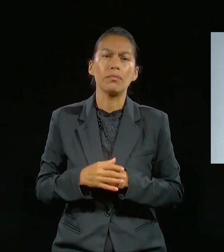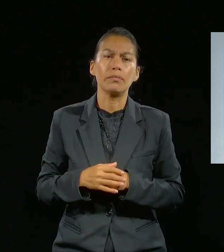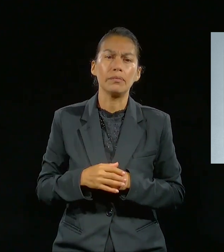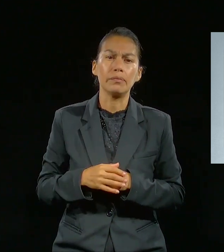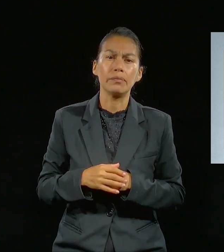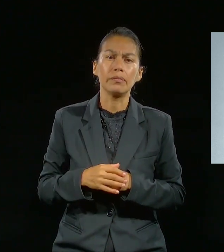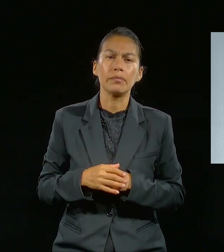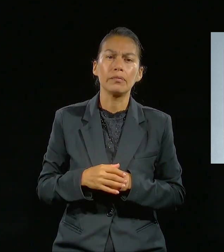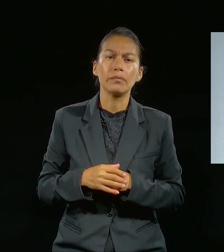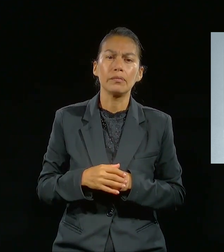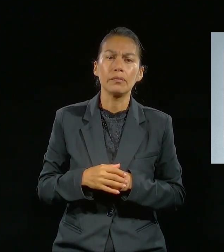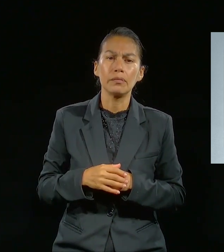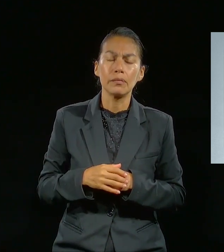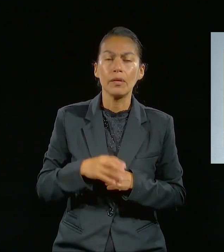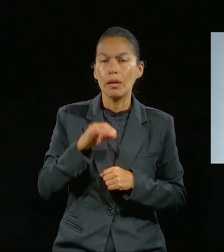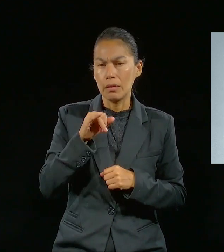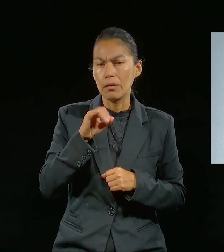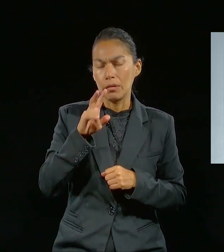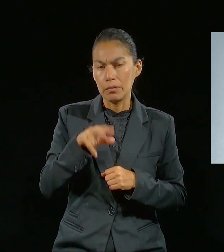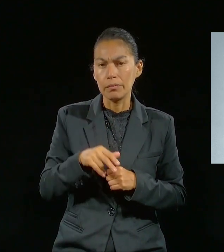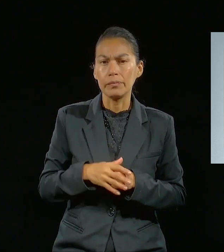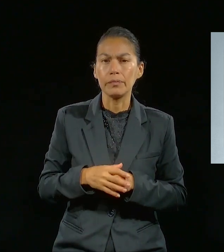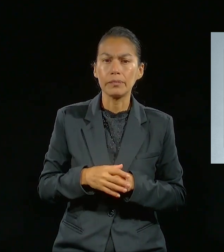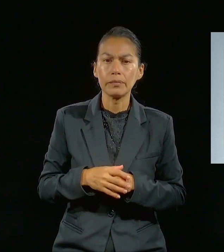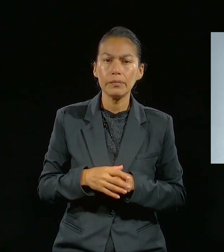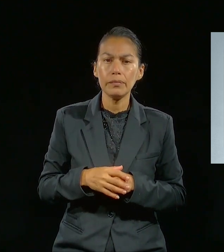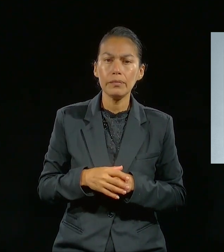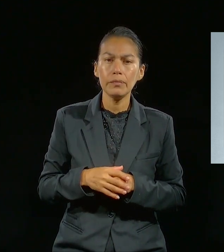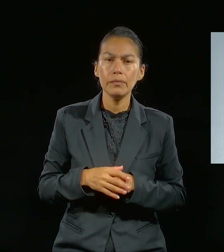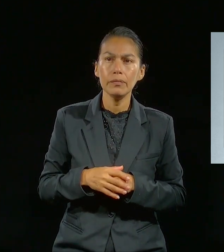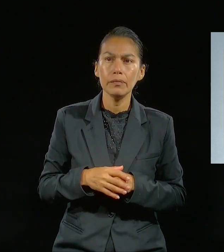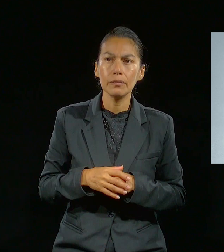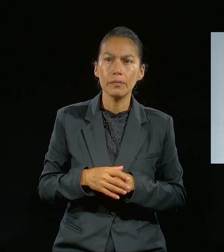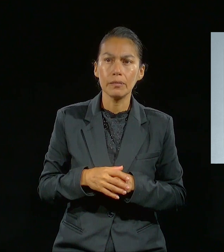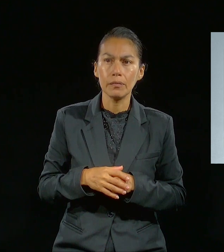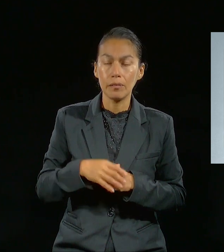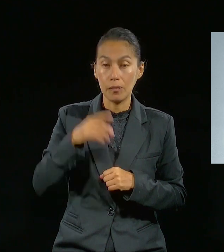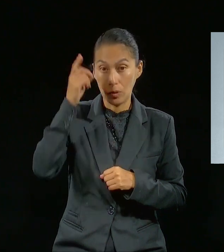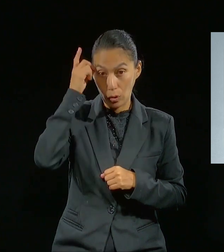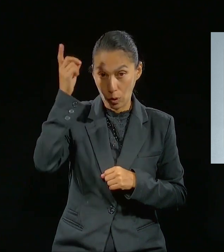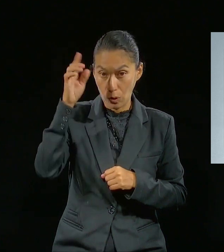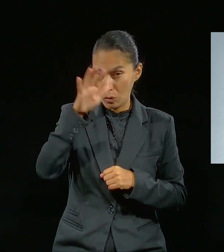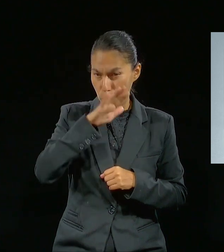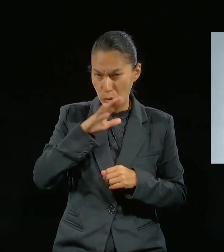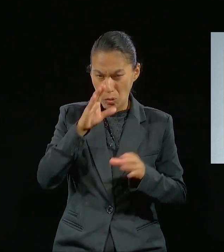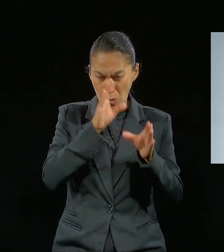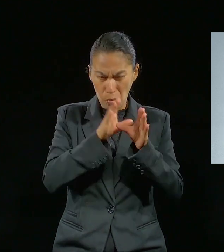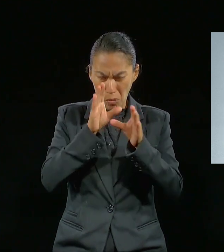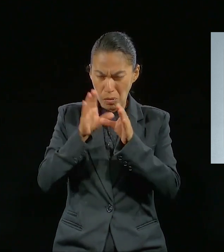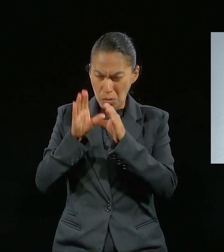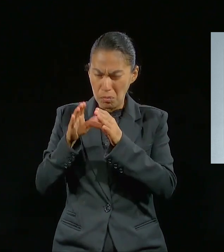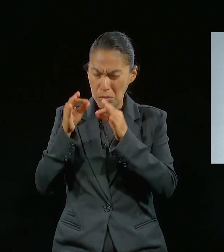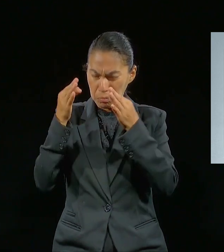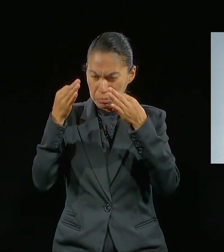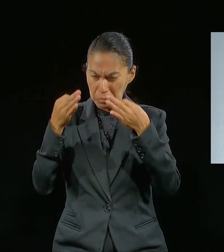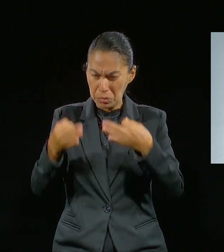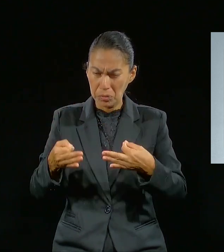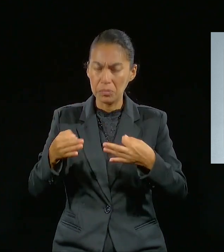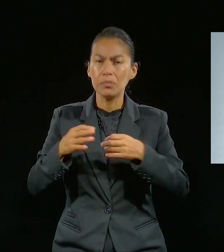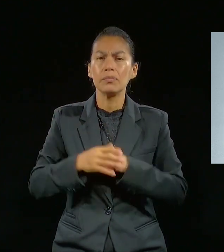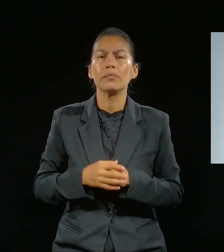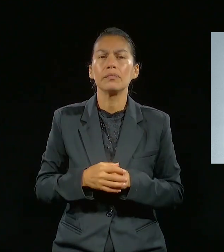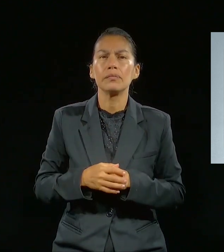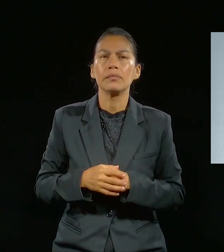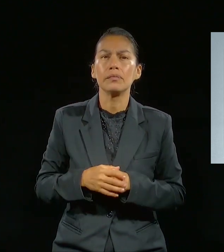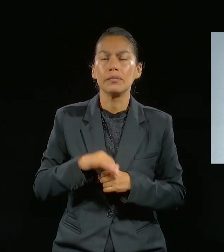es podemos imposible. hacer lo que sí podemos hacer y Así dejarle el resto a Él que sabe cumplir su propósito